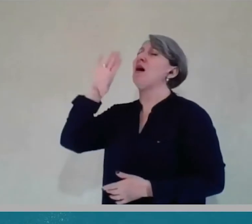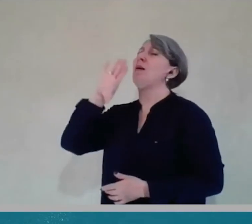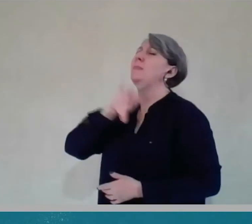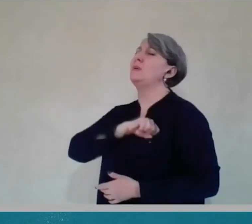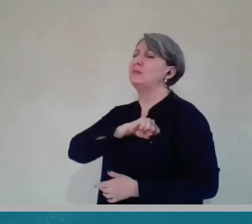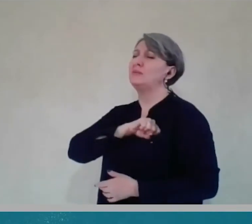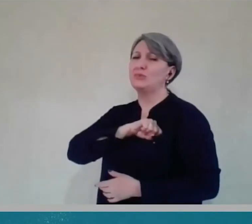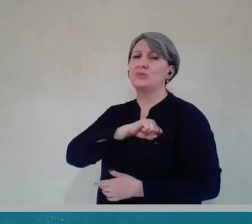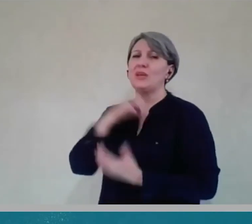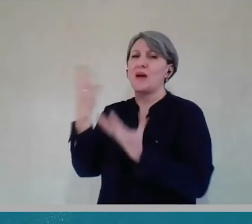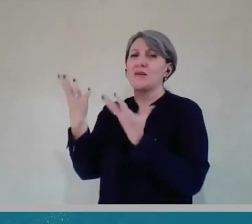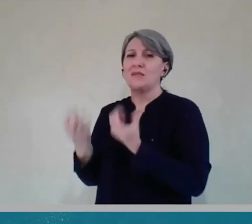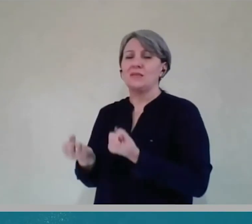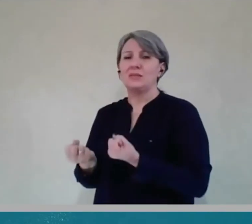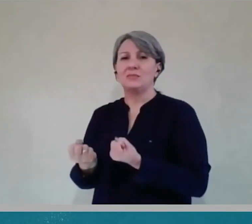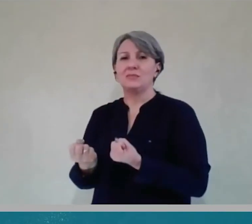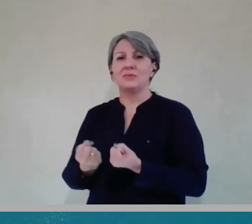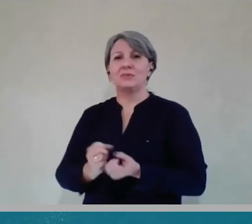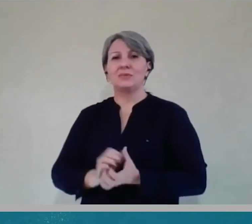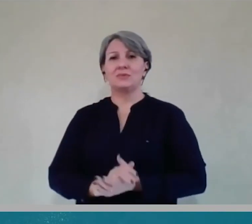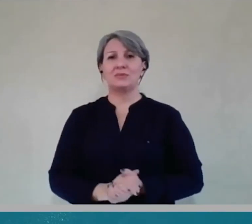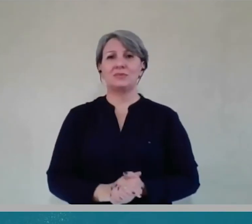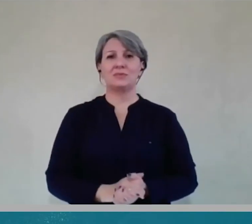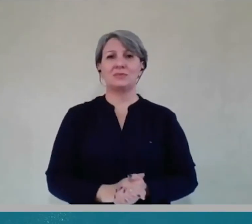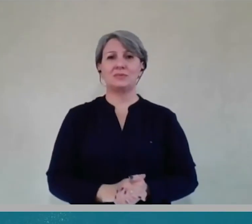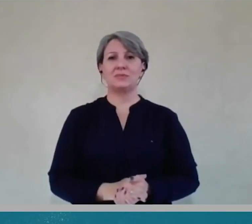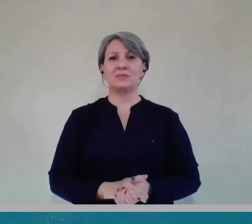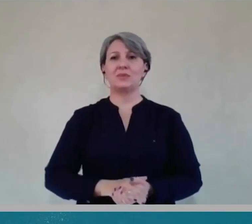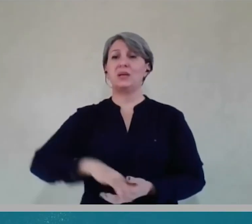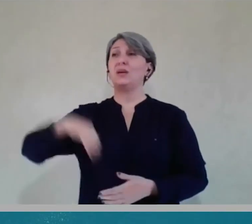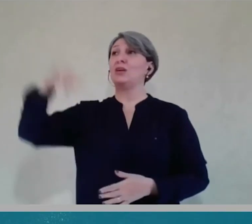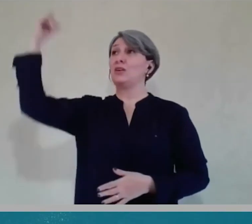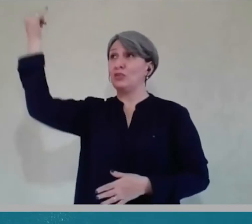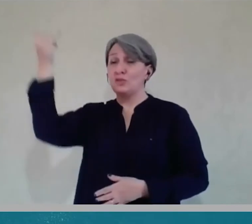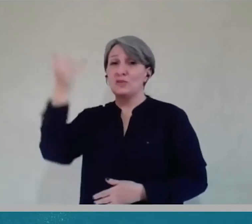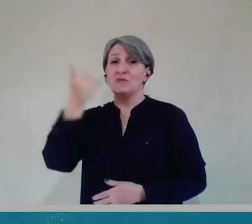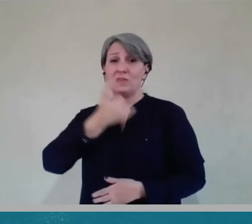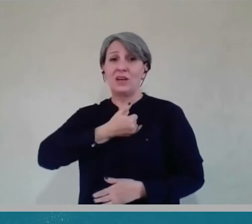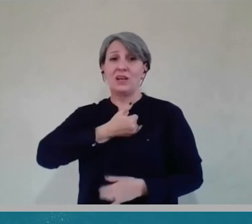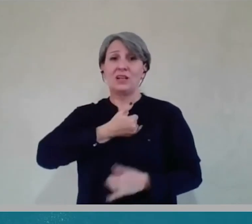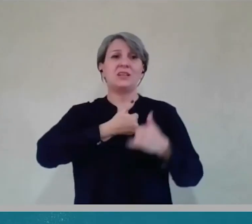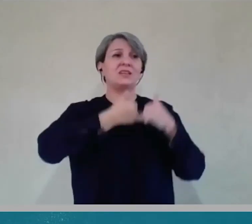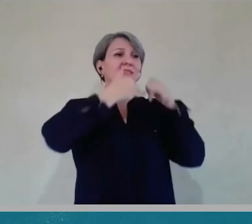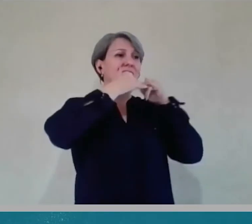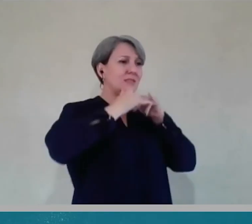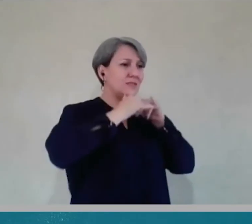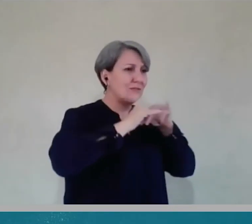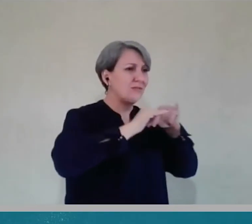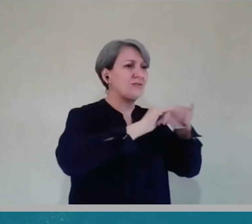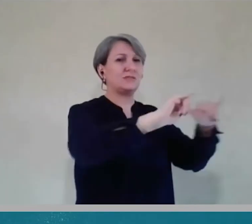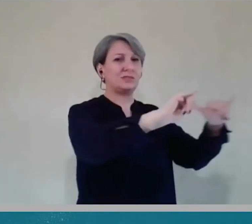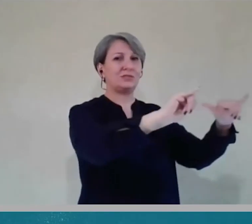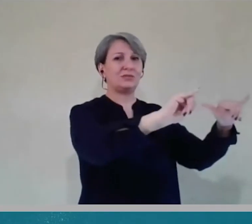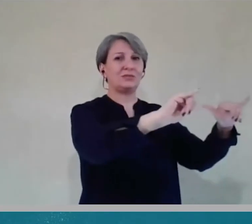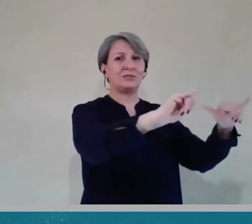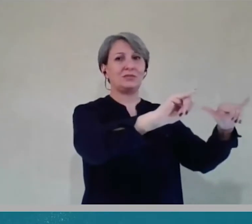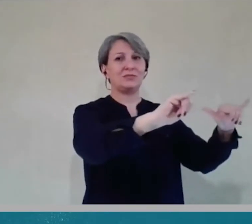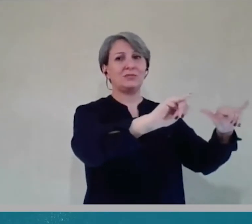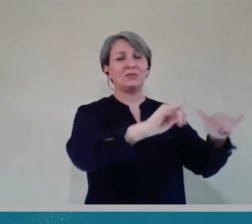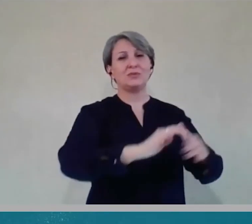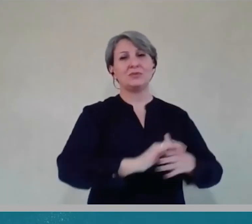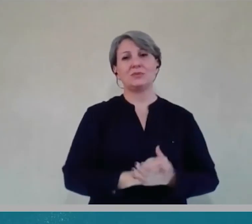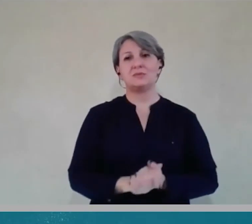ouvido, anunciamos também a vós outros. Então, essa palavra, quando é anunciada, veja o que